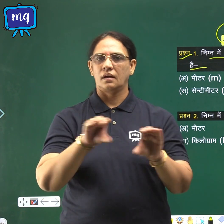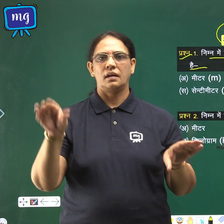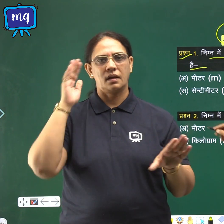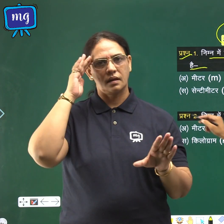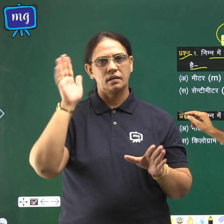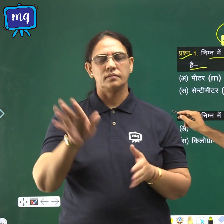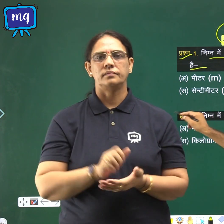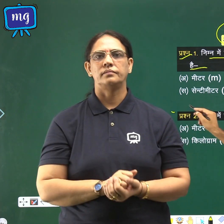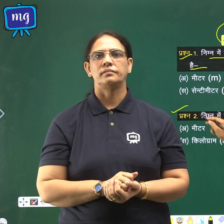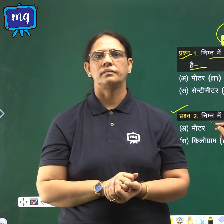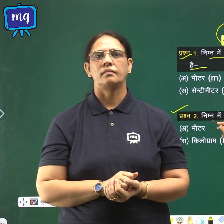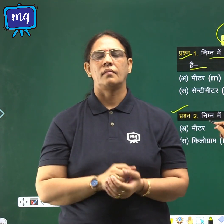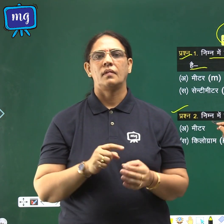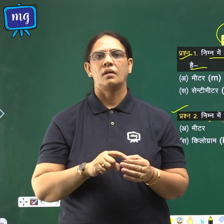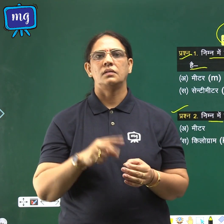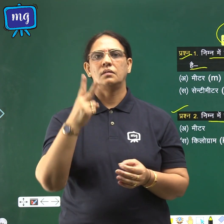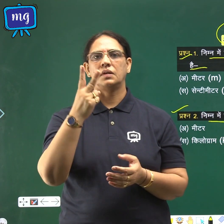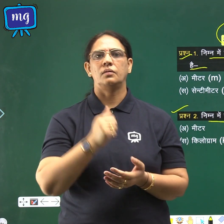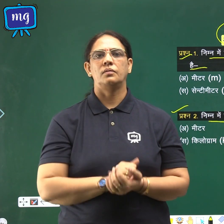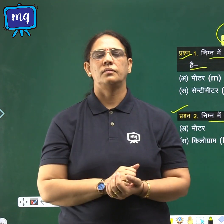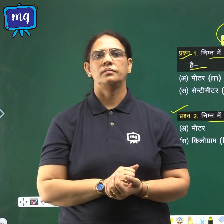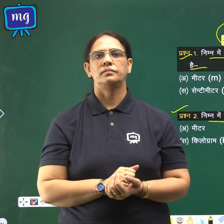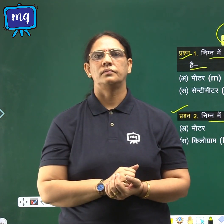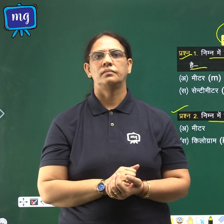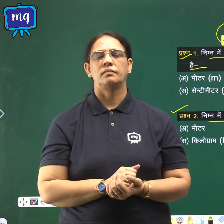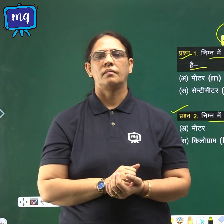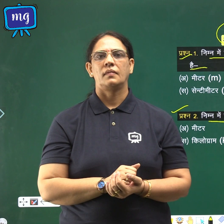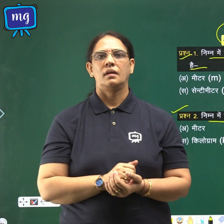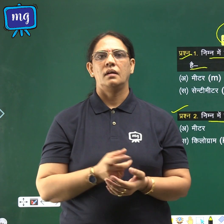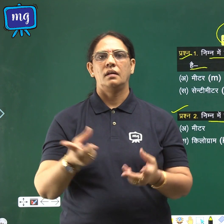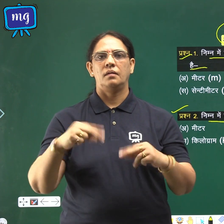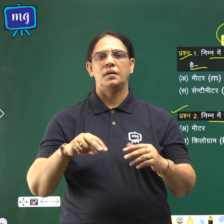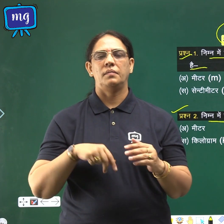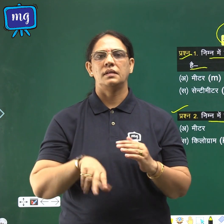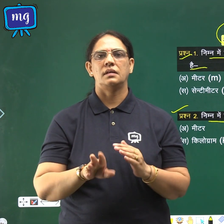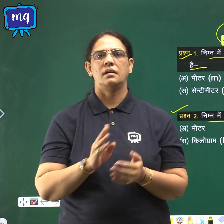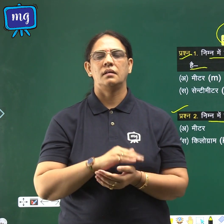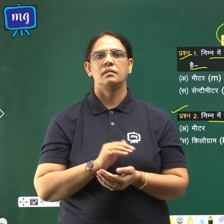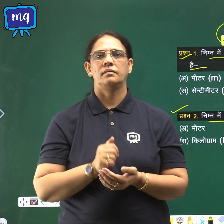आ गया। प्रश्न नंबर दो, निम्न में से